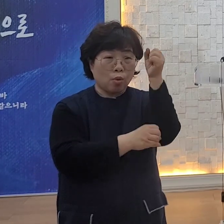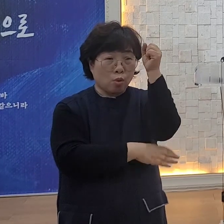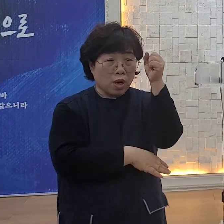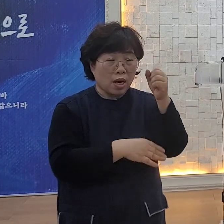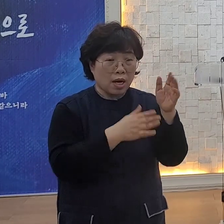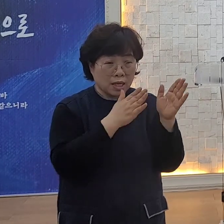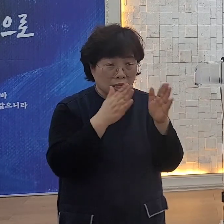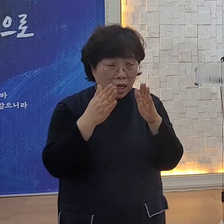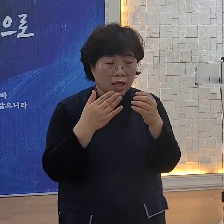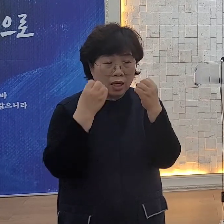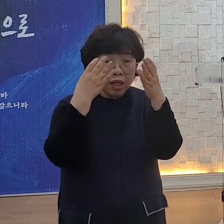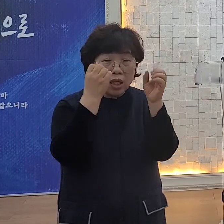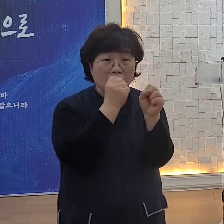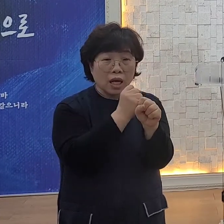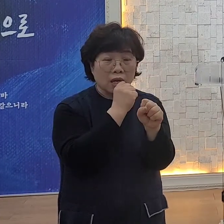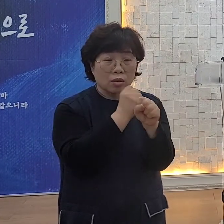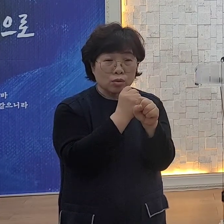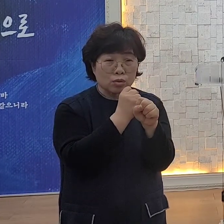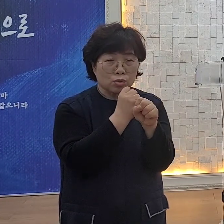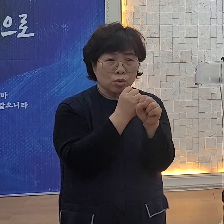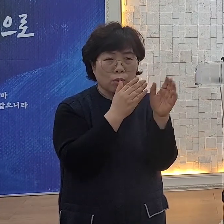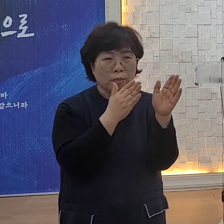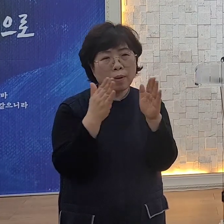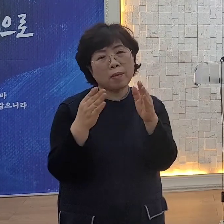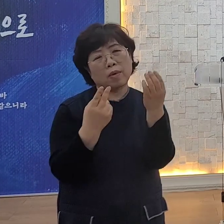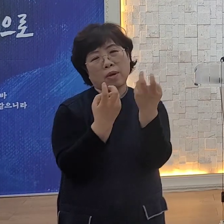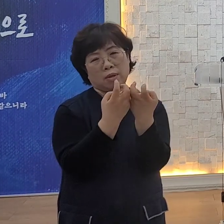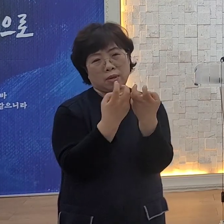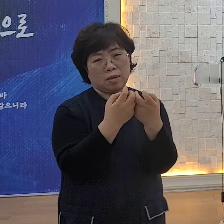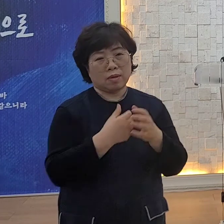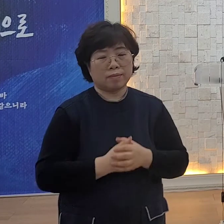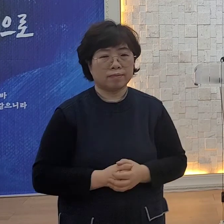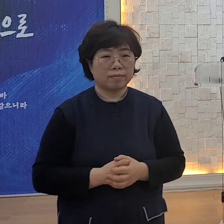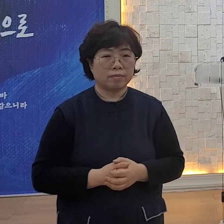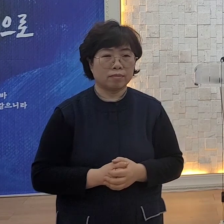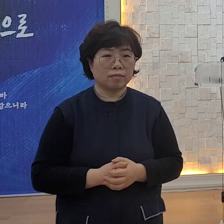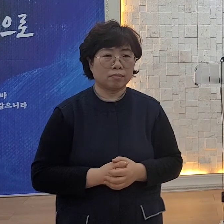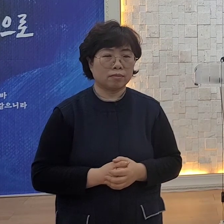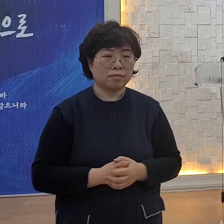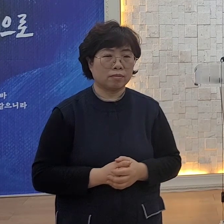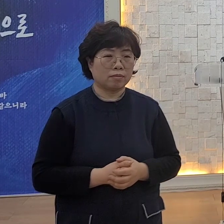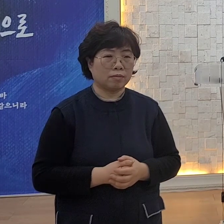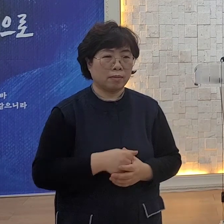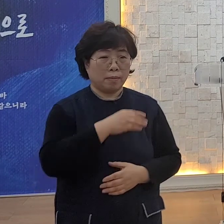우리의 창조 섭리였다. 원리였다. 이게 순리다.